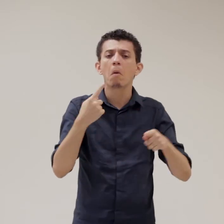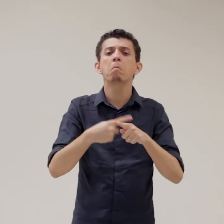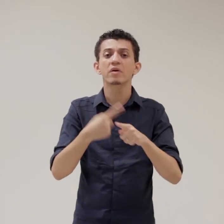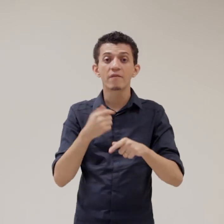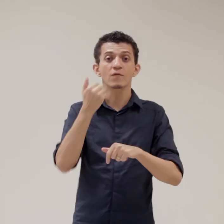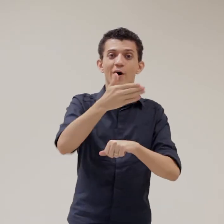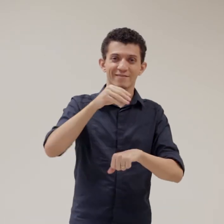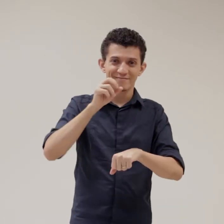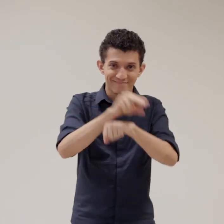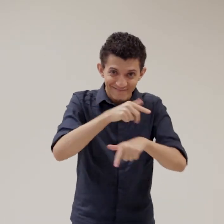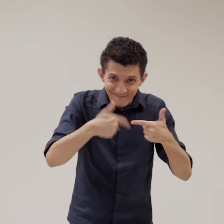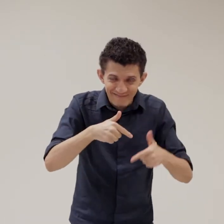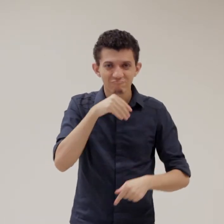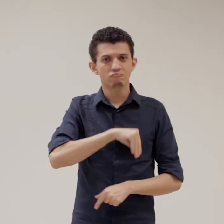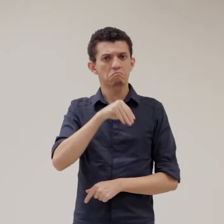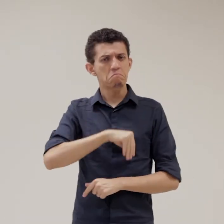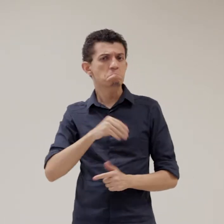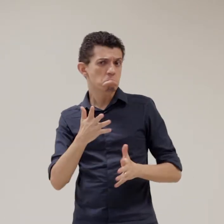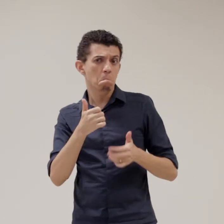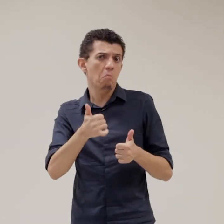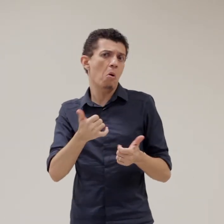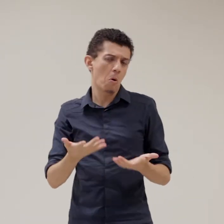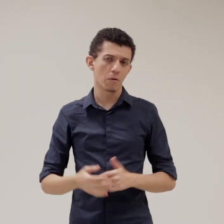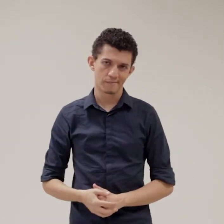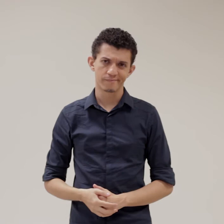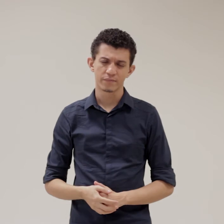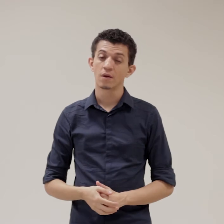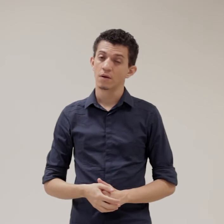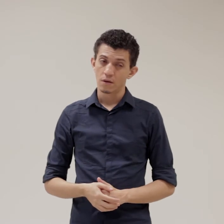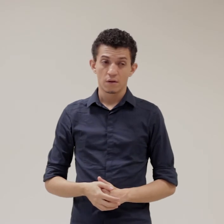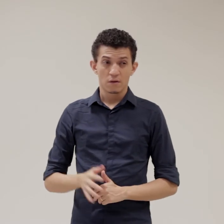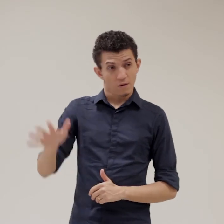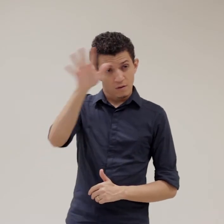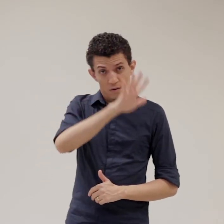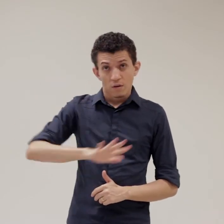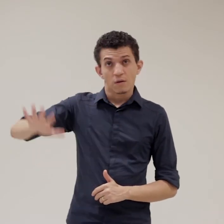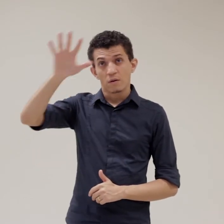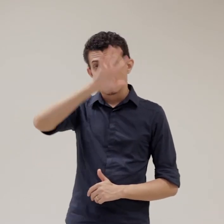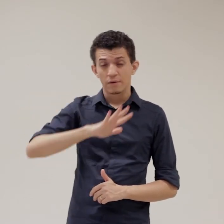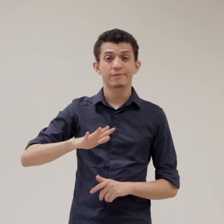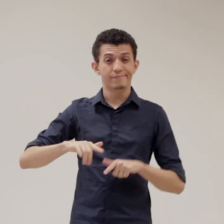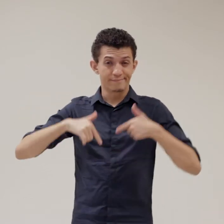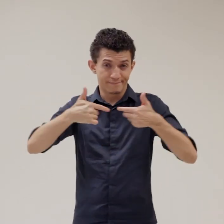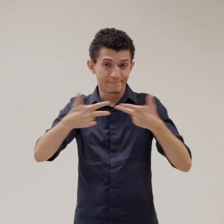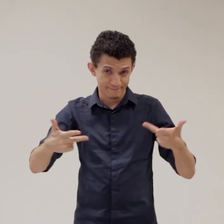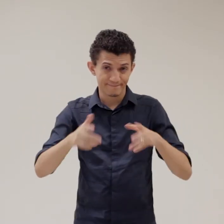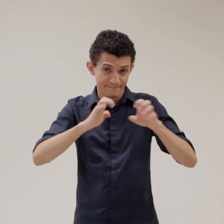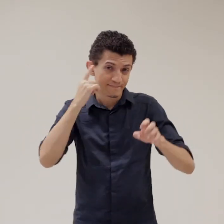muitas comunidades o trabalho tem crescido e se multiplicado, como diz a Bíblia, a 30, a 60 e a 100 por um. É